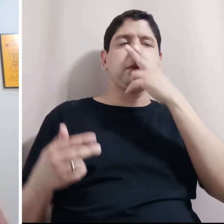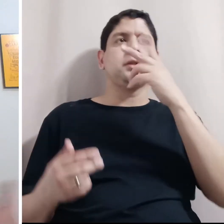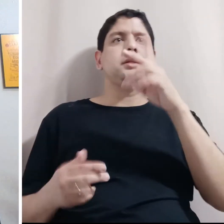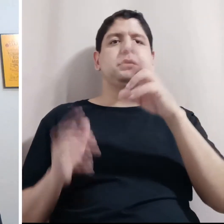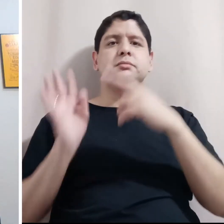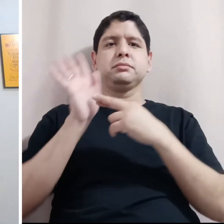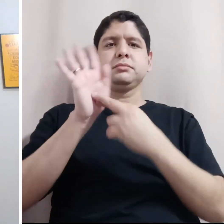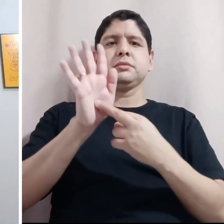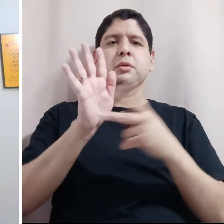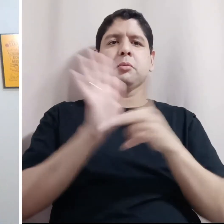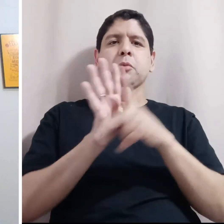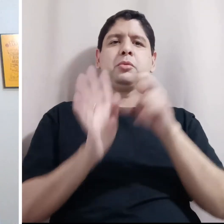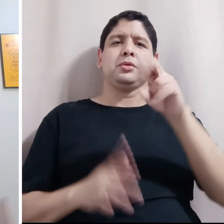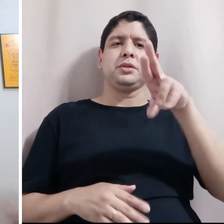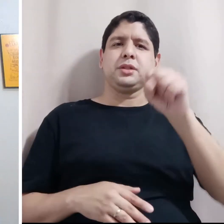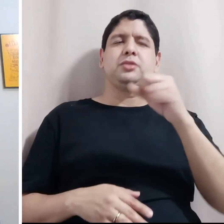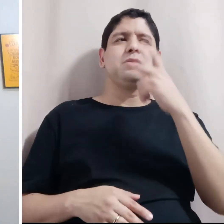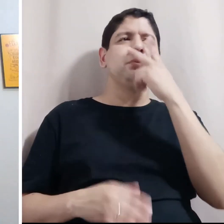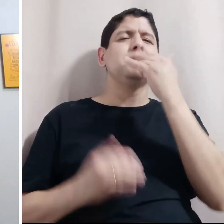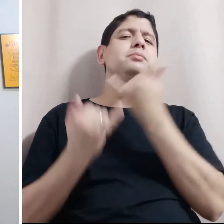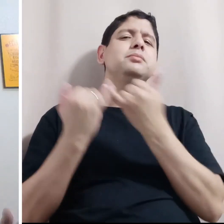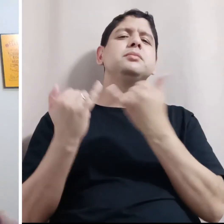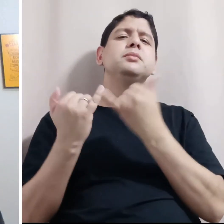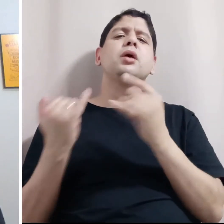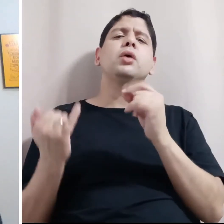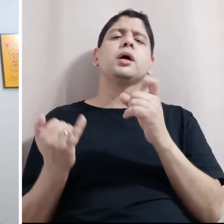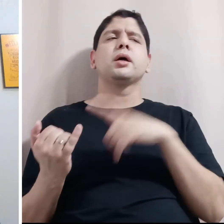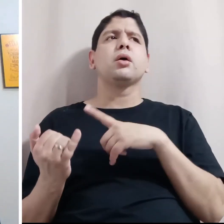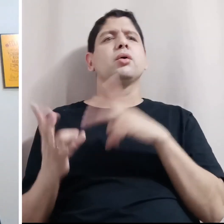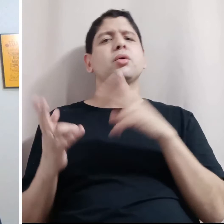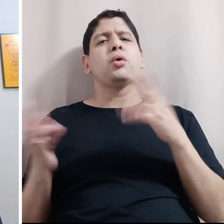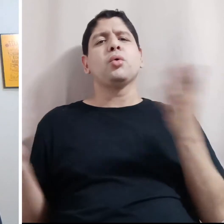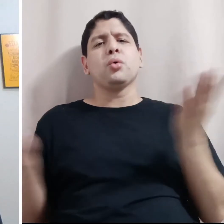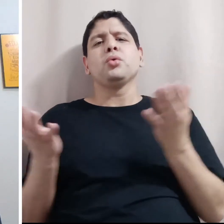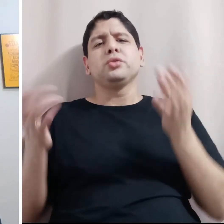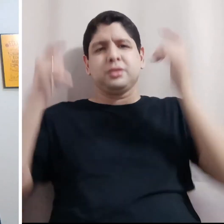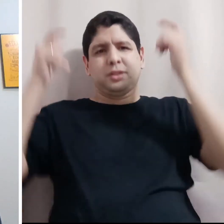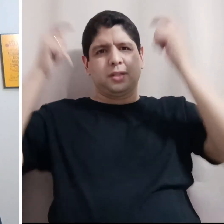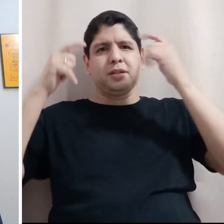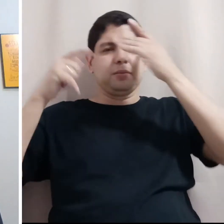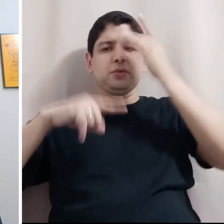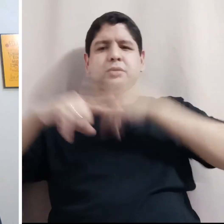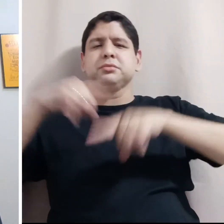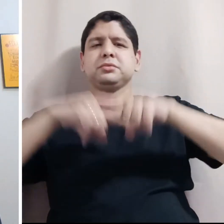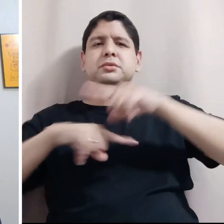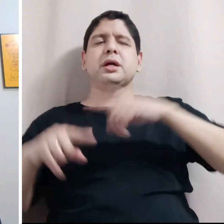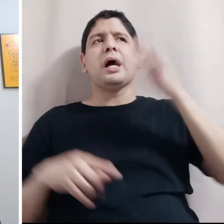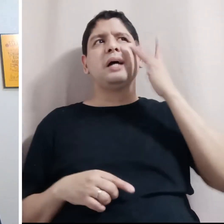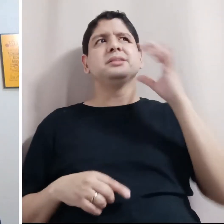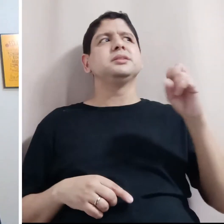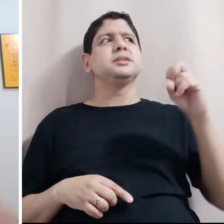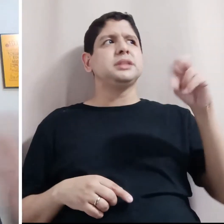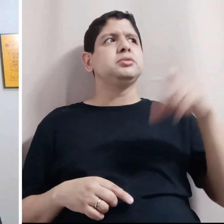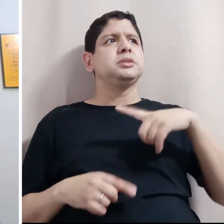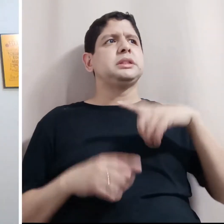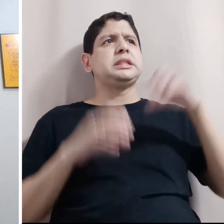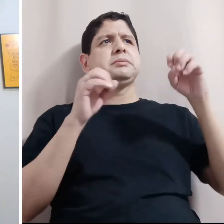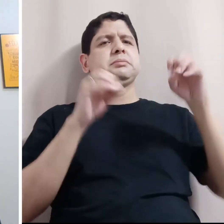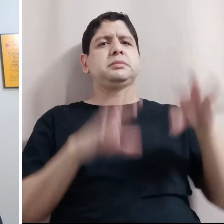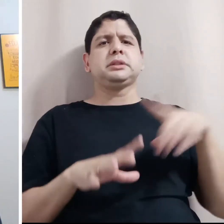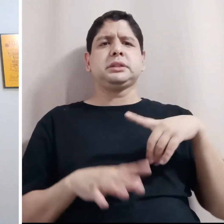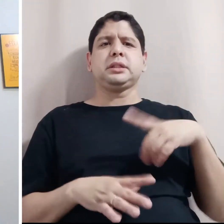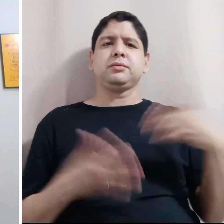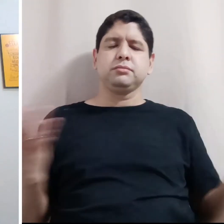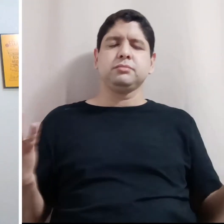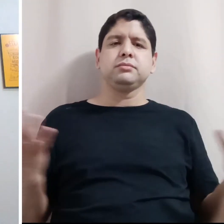seria uma espécie de um representante de Deus na Terra, muito semelhante ao que a gente, né, conhece do Egito Antigo, né, tinha um poder muito parecido